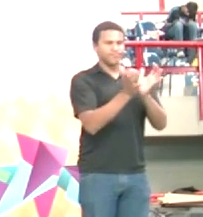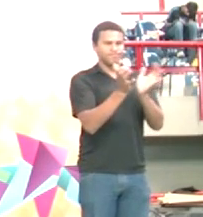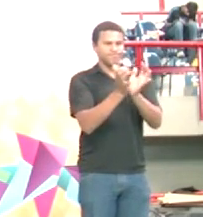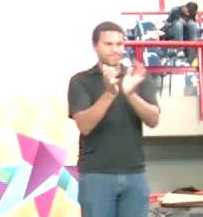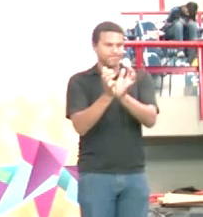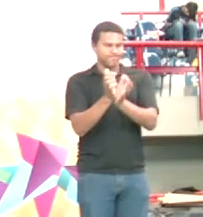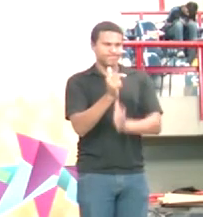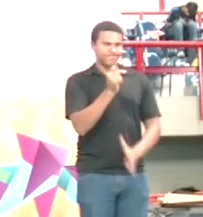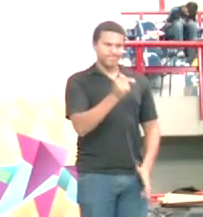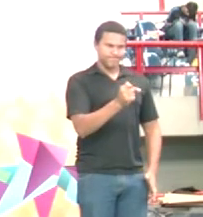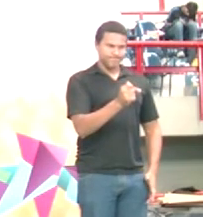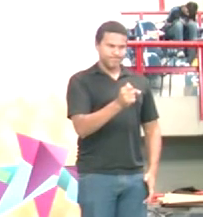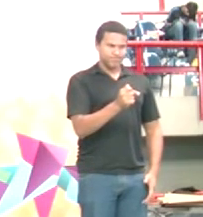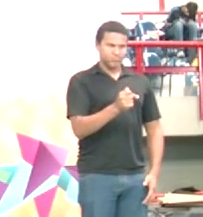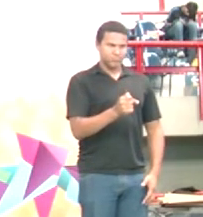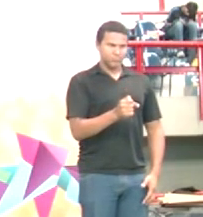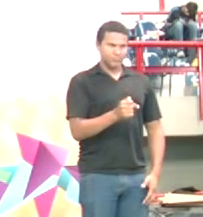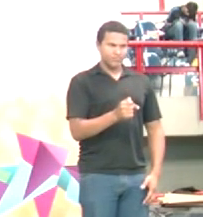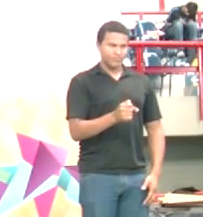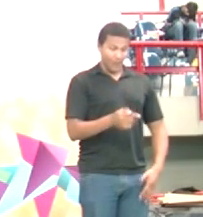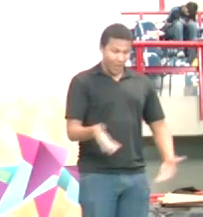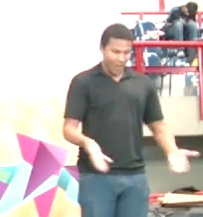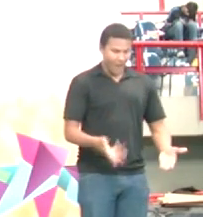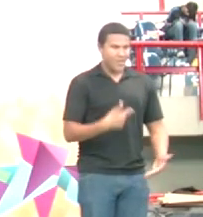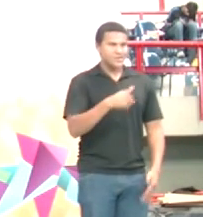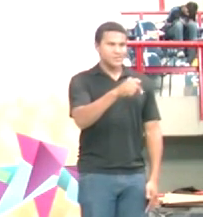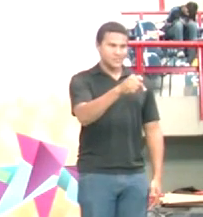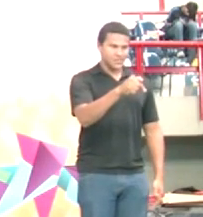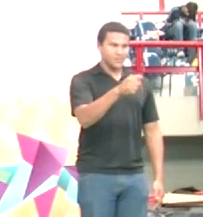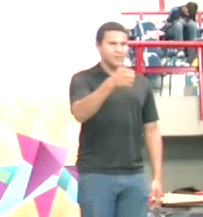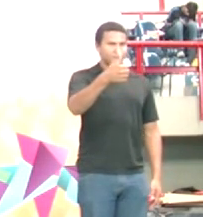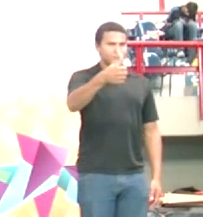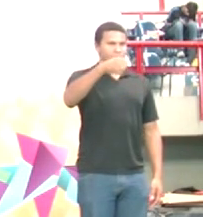7. A atual é a 7ª. A de